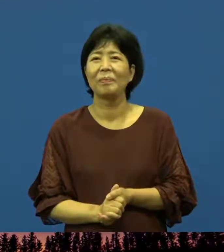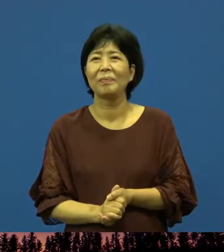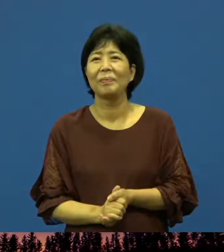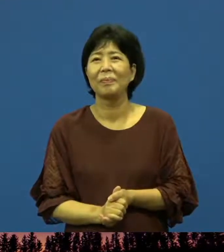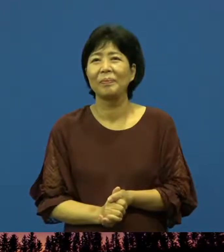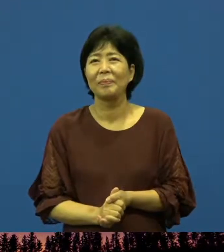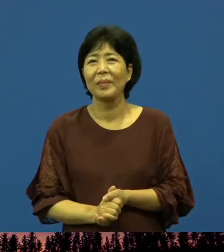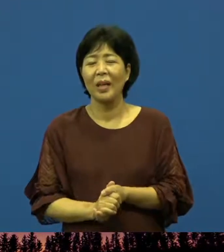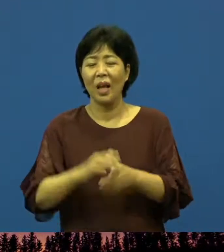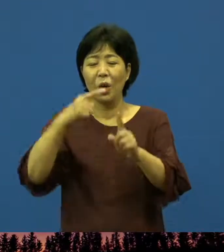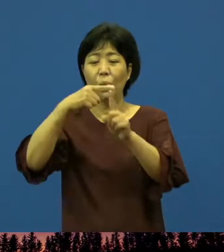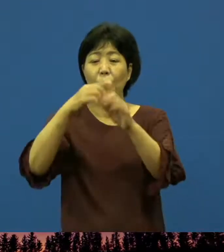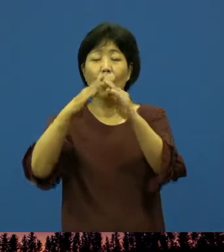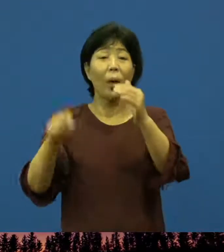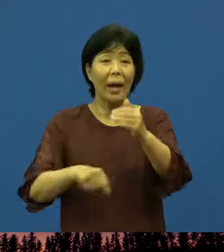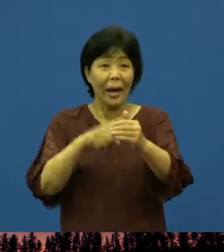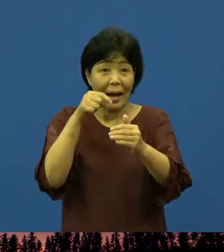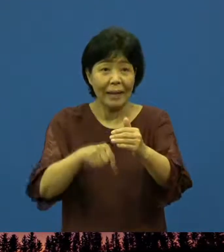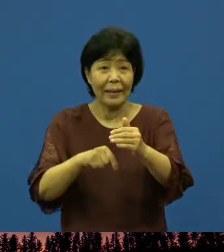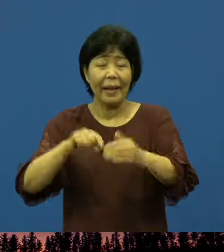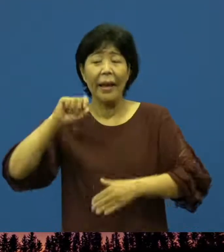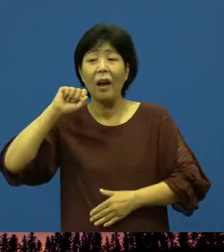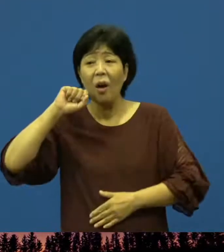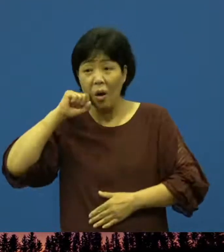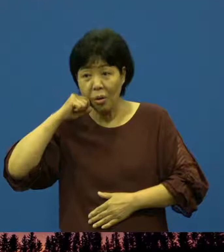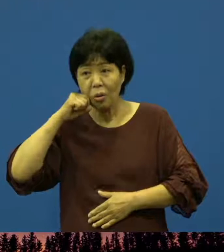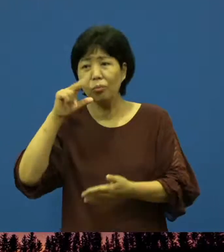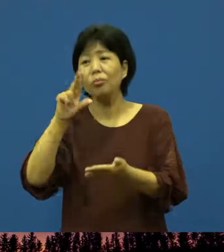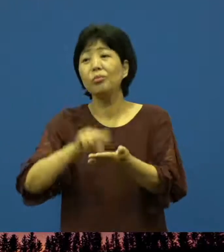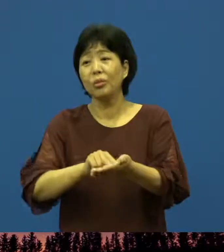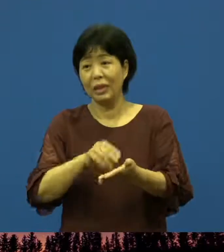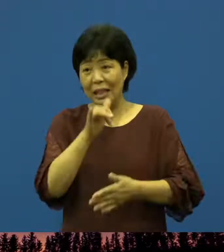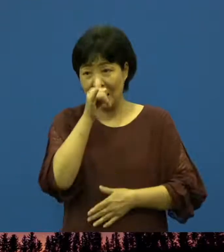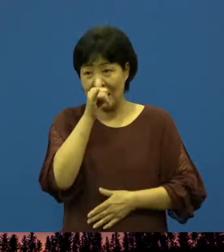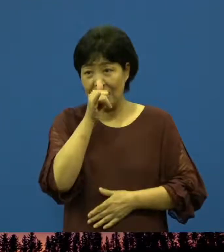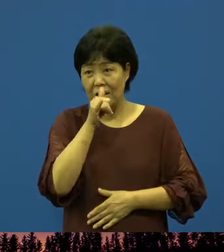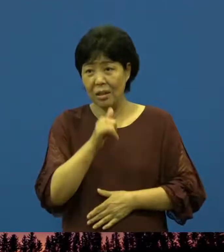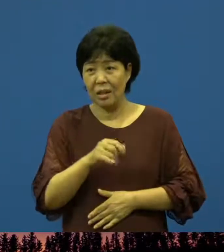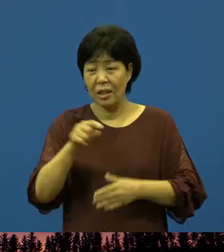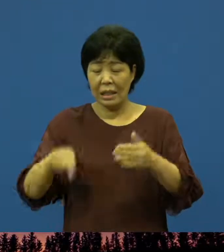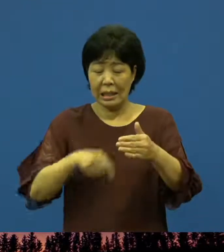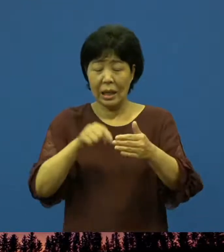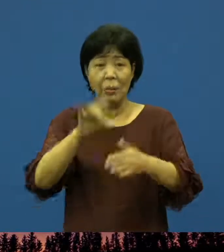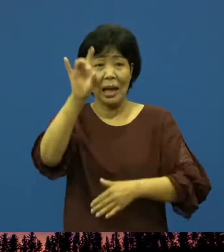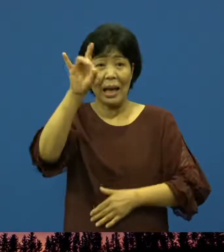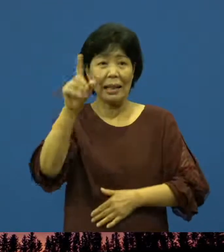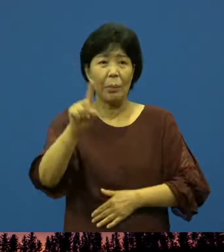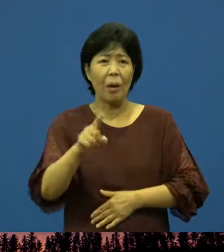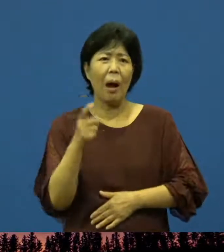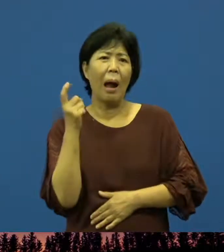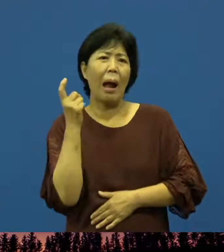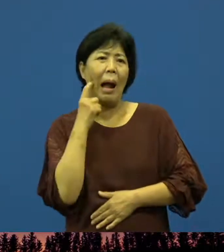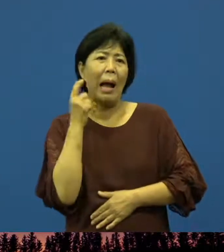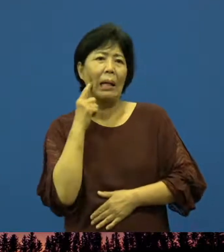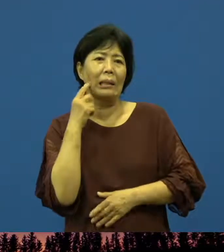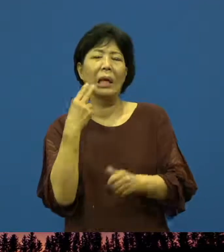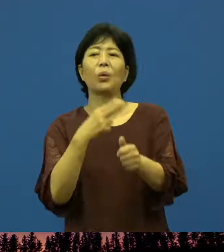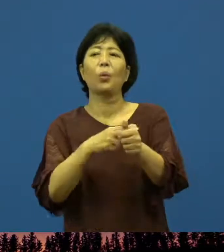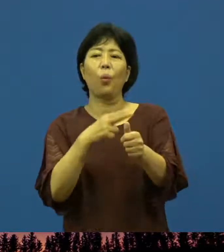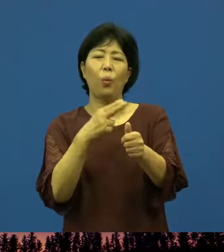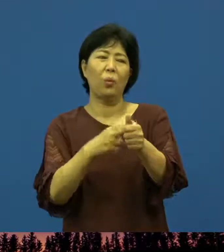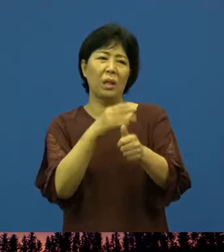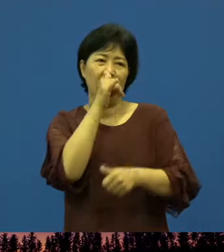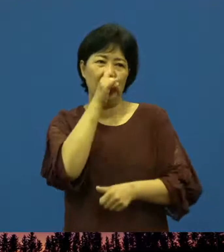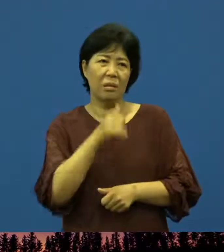그 교회 안에 어떤 어려움들이 있었던 것이죠. 그 가운데 하나가 거짓된 교사들의 가운데가 누구의 사랑이